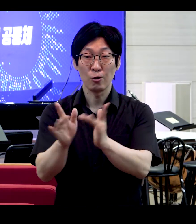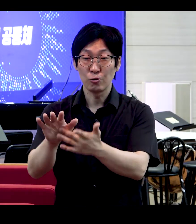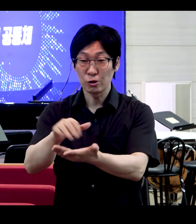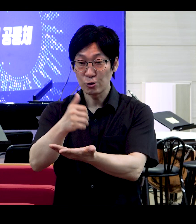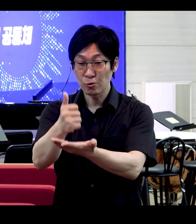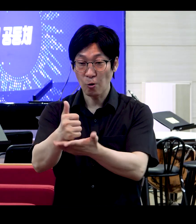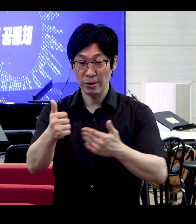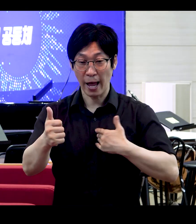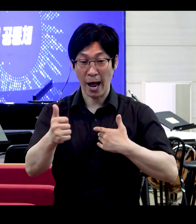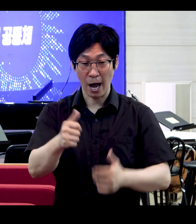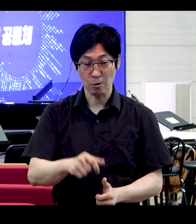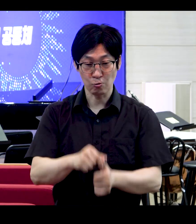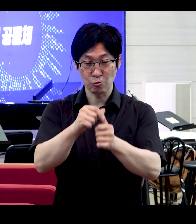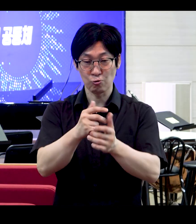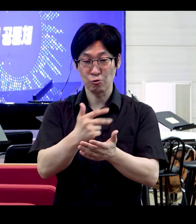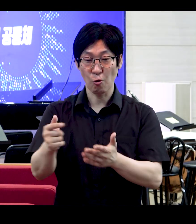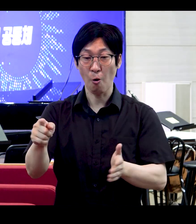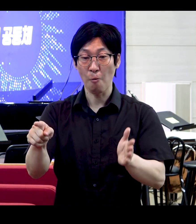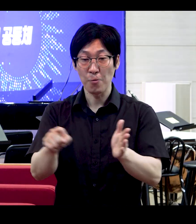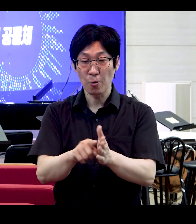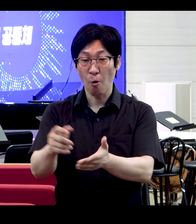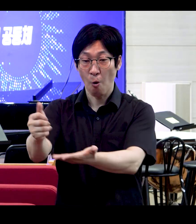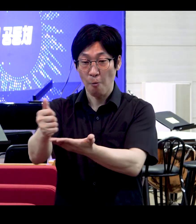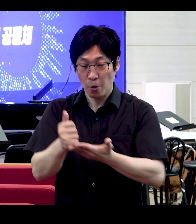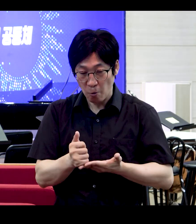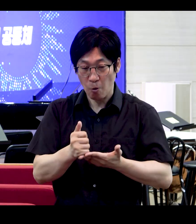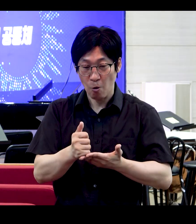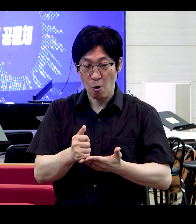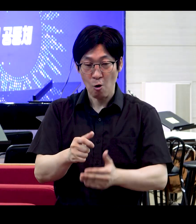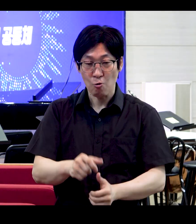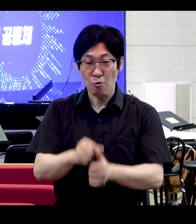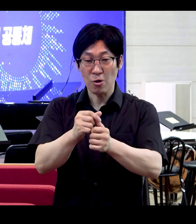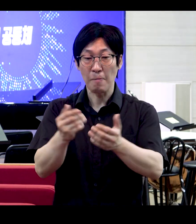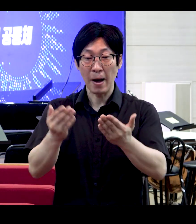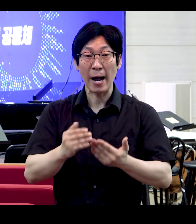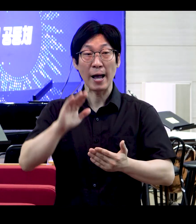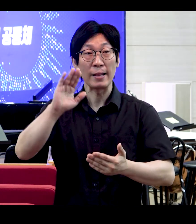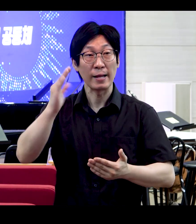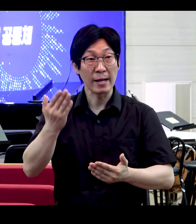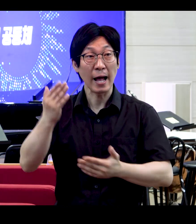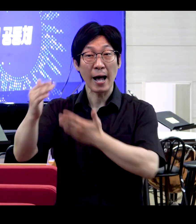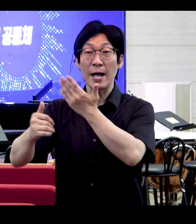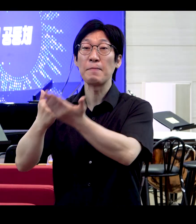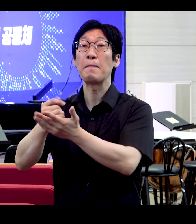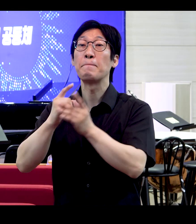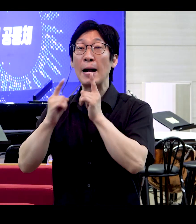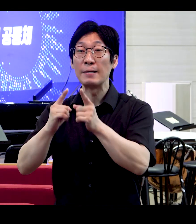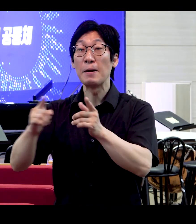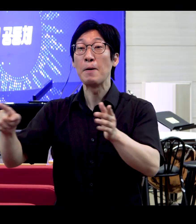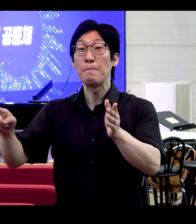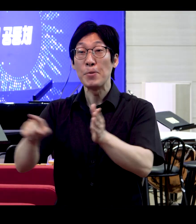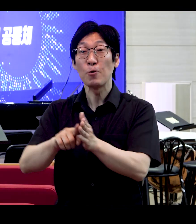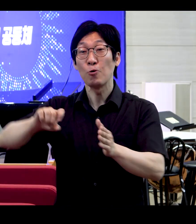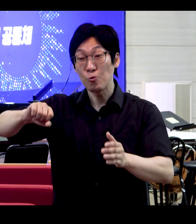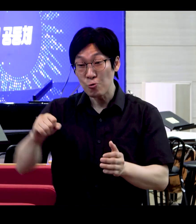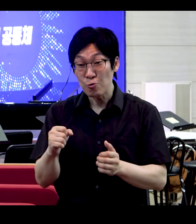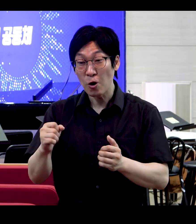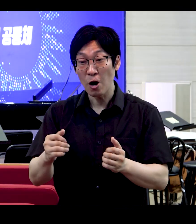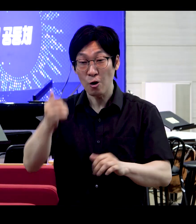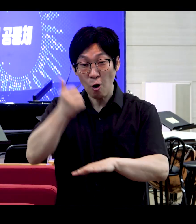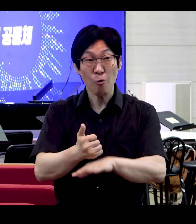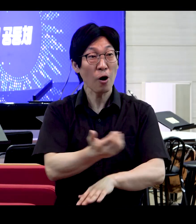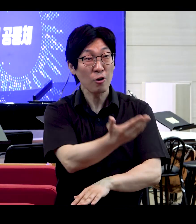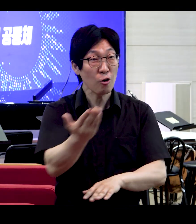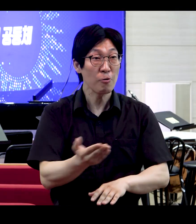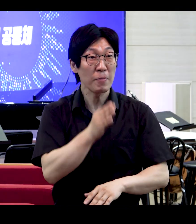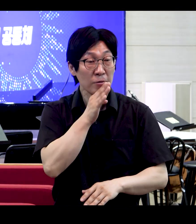예수 그리스도를 자신의 구주로 믿고 영접하면 구원을 얻는다고 하는 하나님의 그 말씀을 믿고 순종한